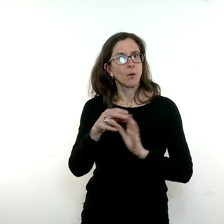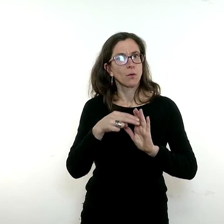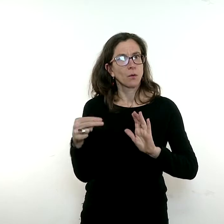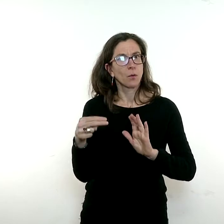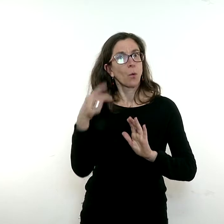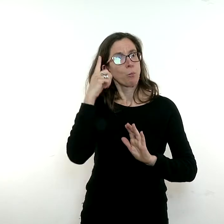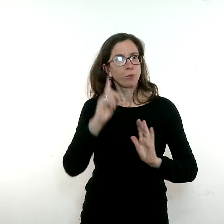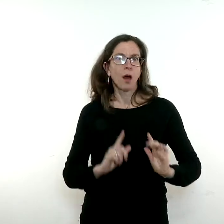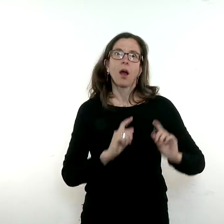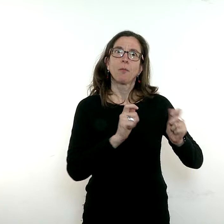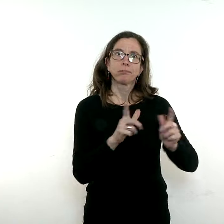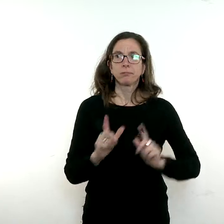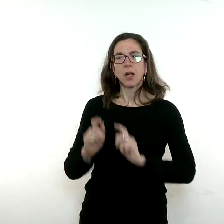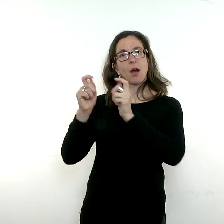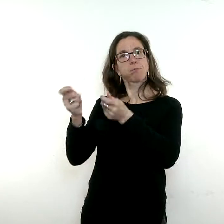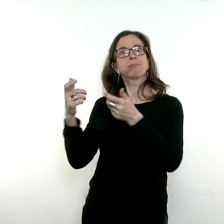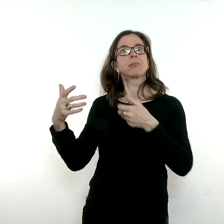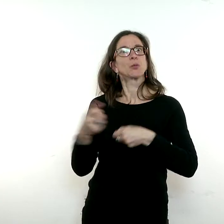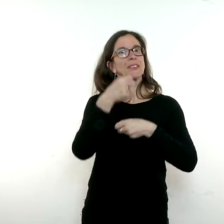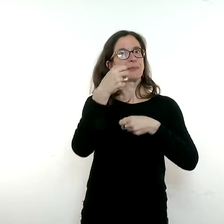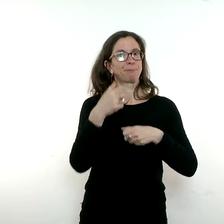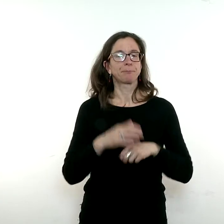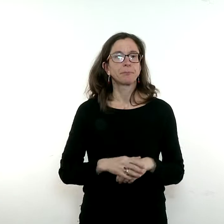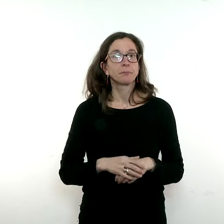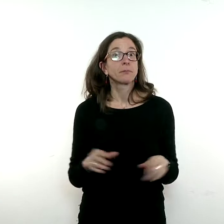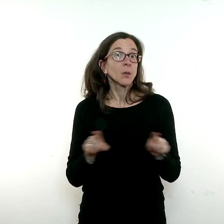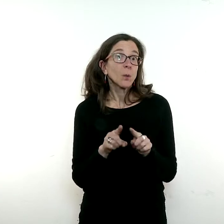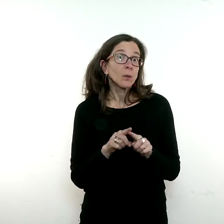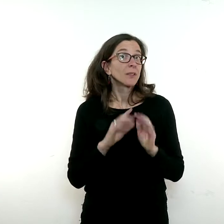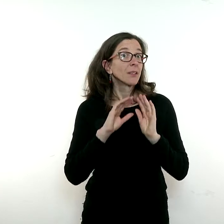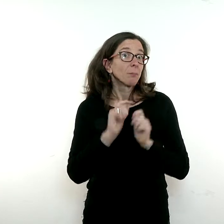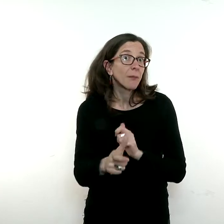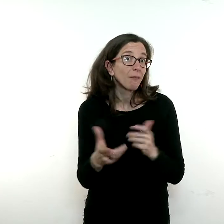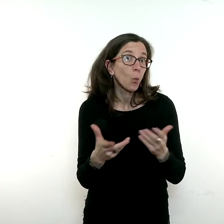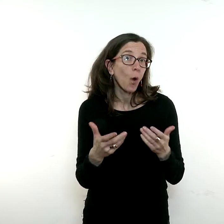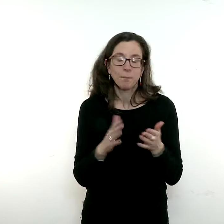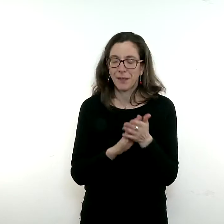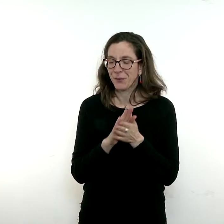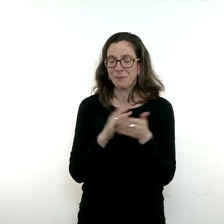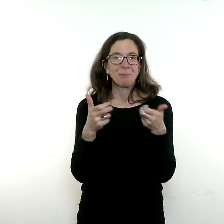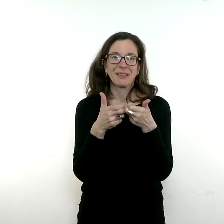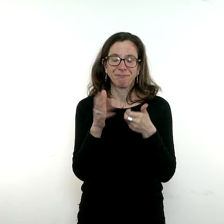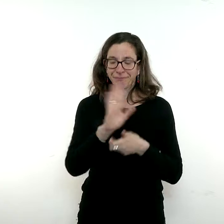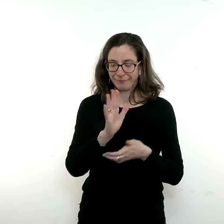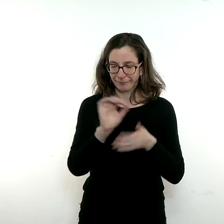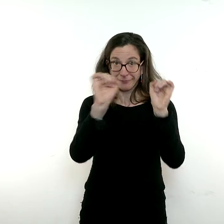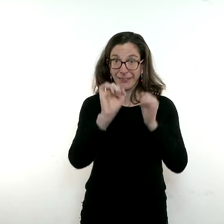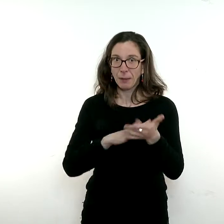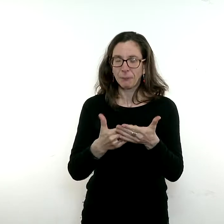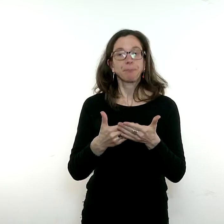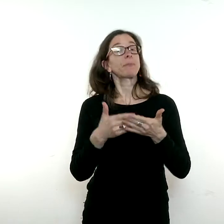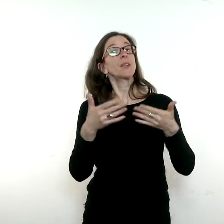chaque lauréat. Et puis, il y a une diffusion sur le site de la ville, dans tous les cinémas partenaires de la